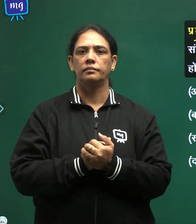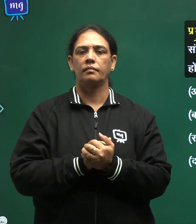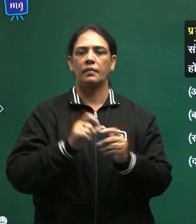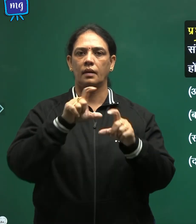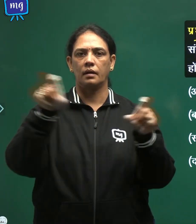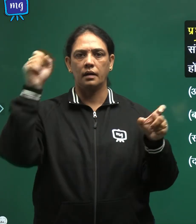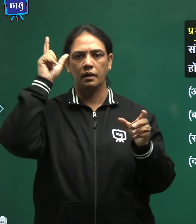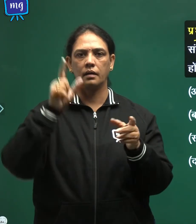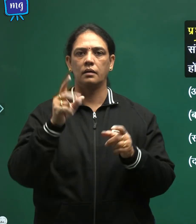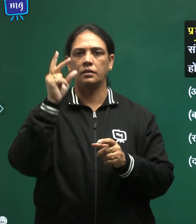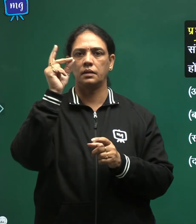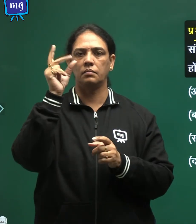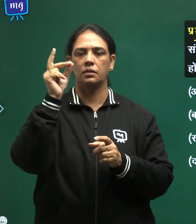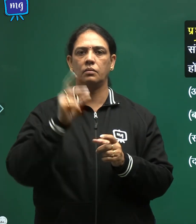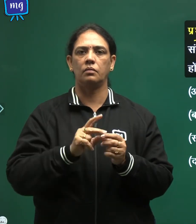प्रश्न नंबर 2,